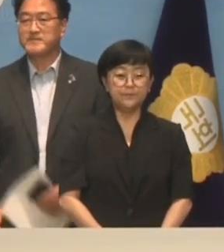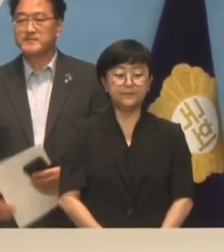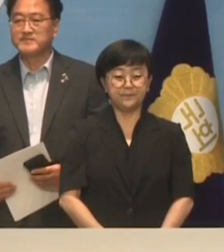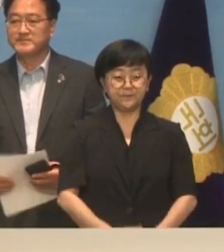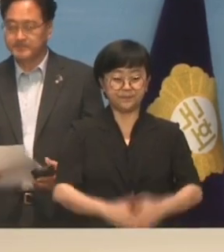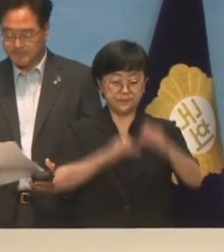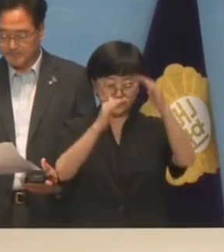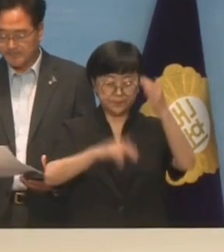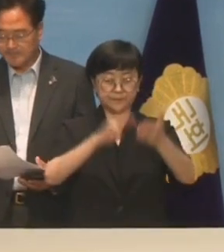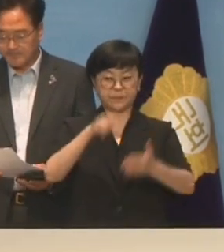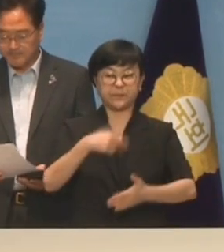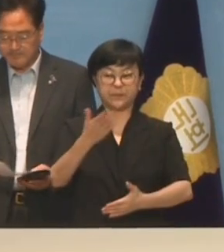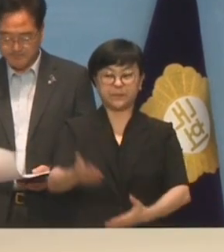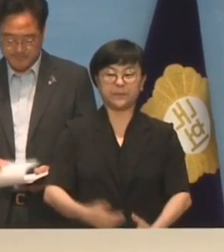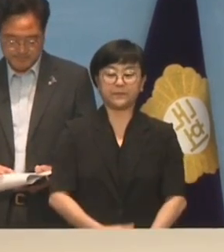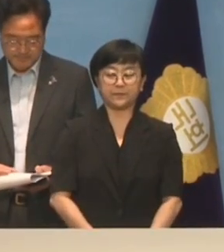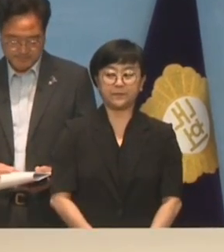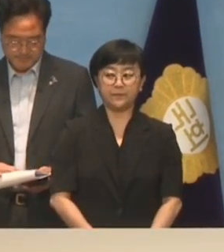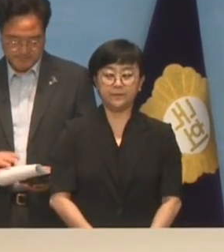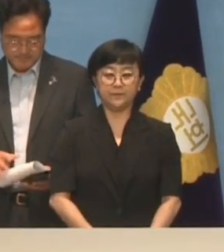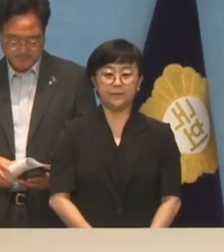네, 기자회견문 낭독하겠습니다.